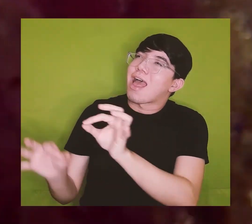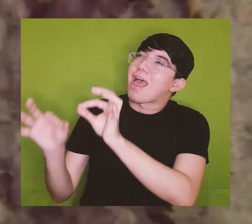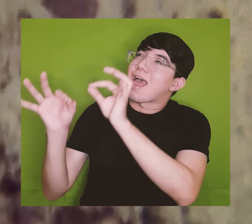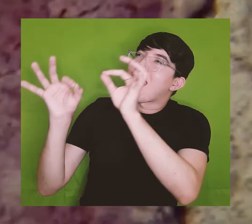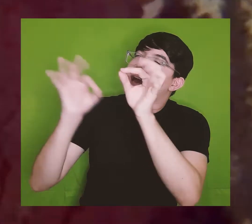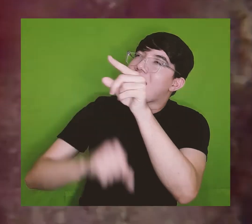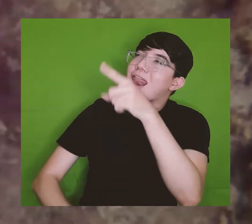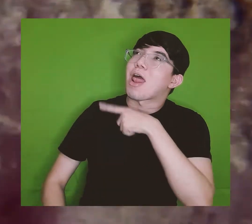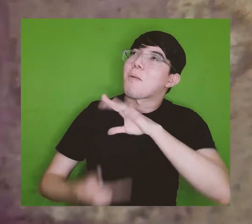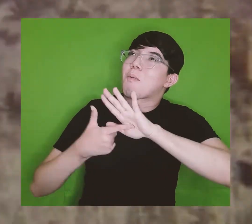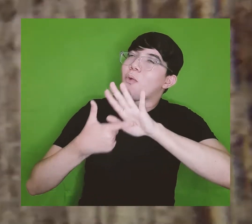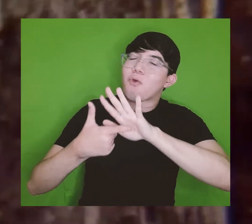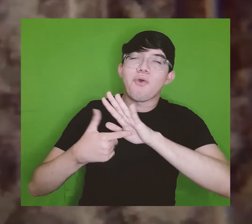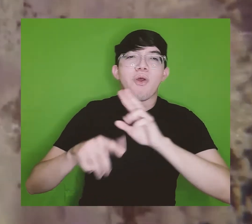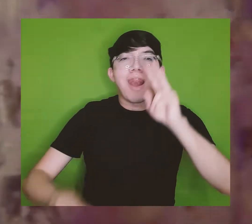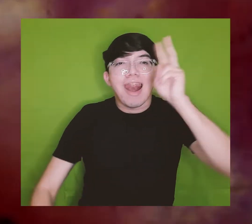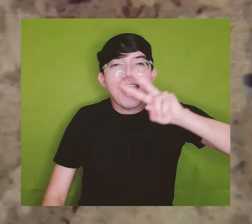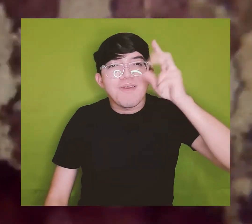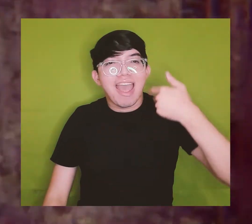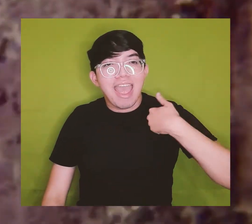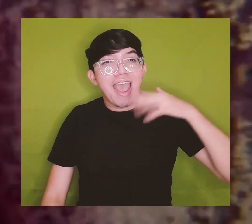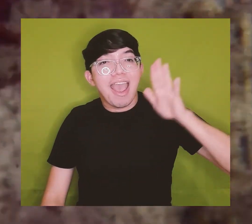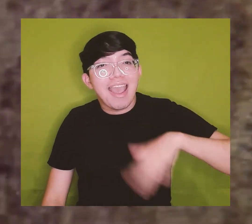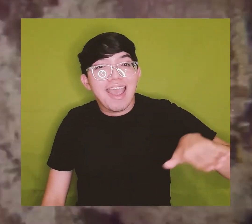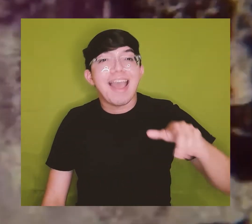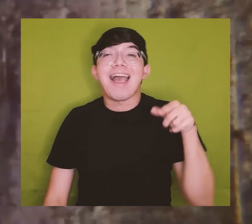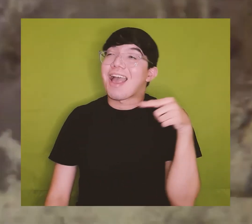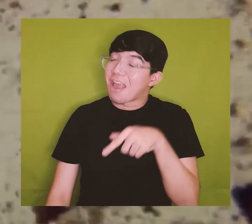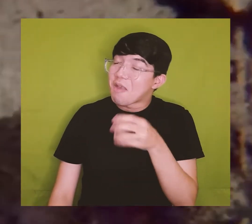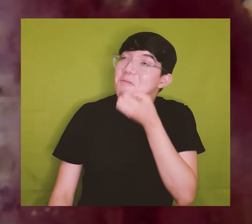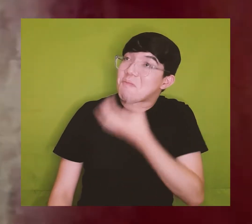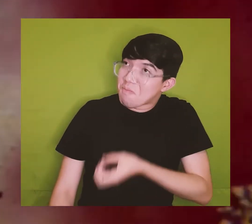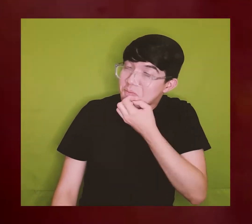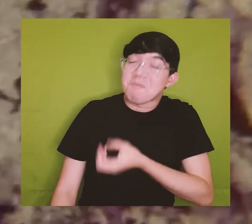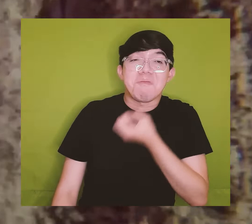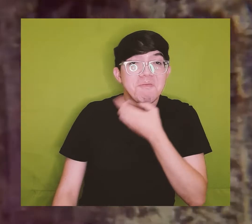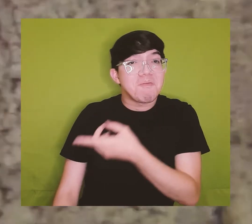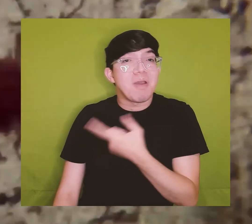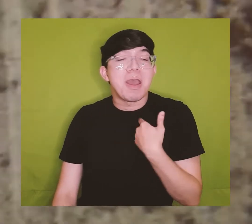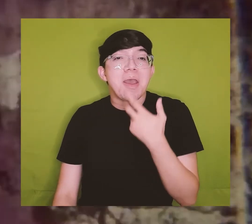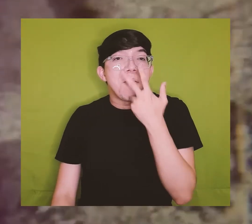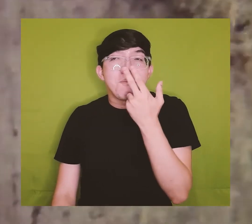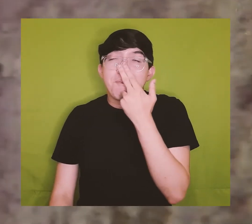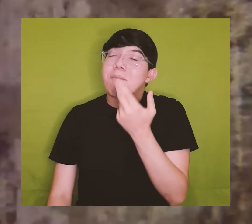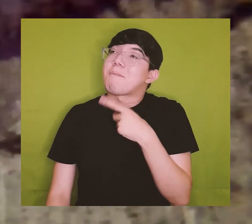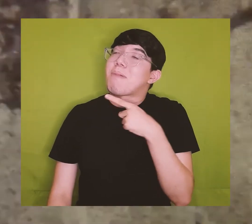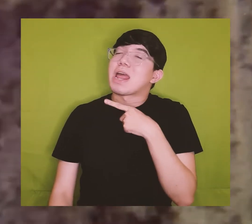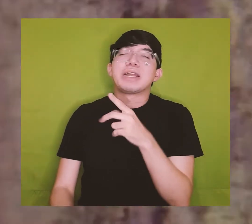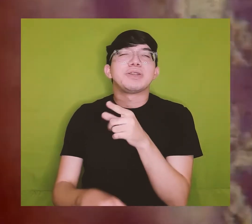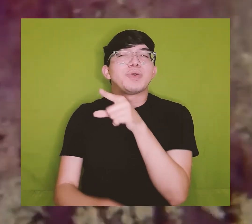era criança, né? Então, assim, o Super Memórias pra mim é massa porque realmente você consegue se sentir íntimo daquelas